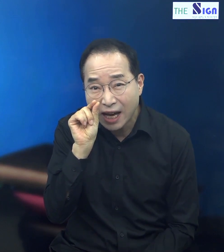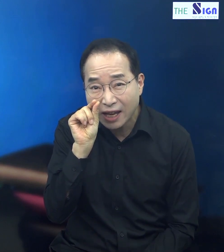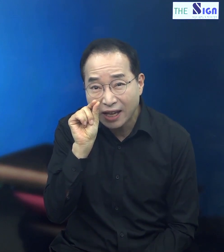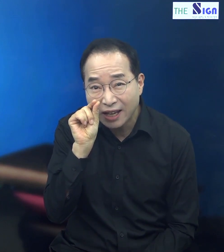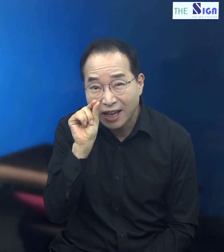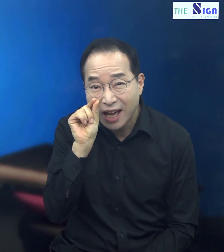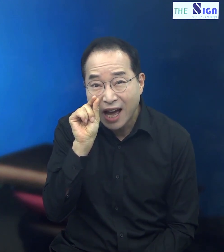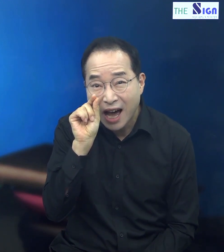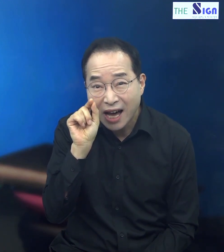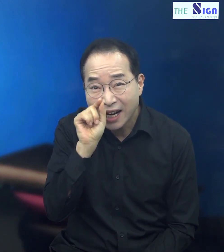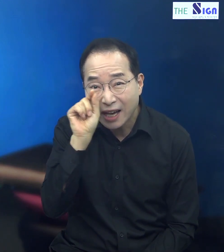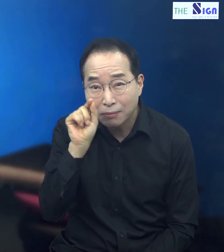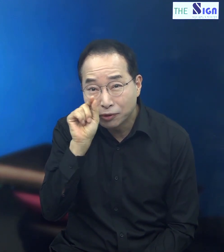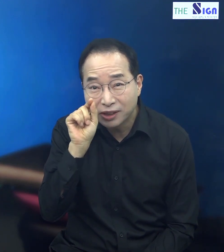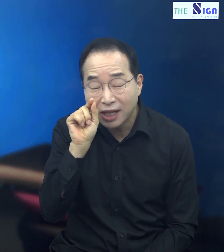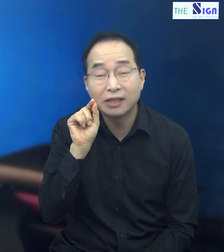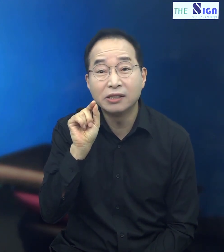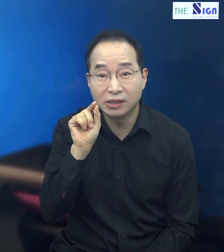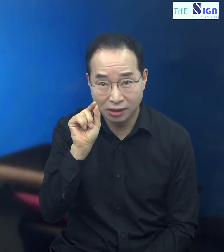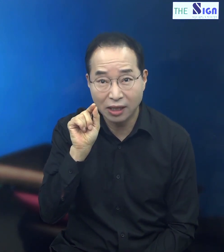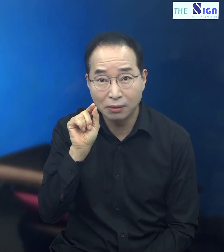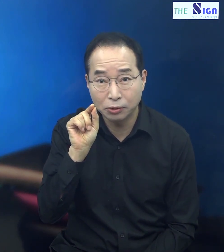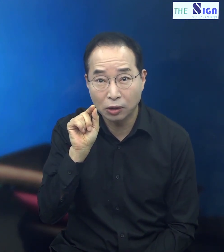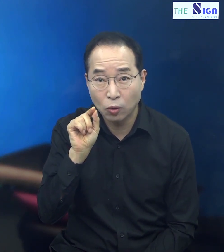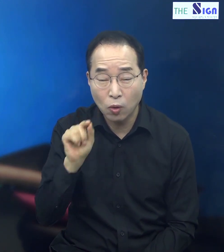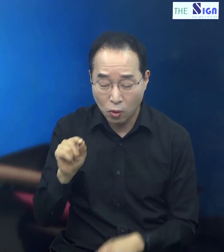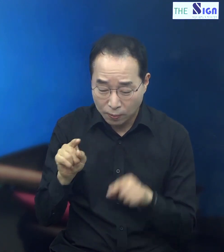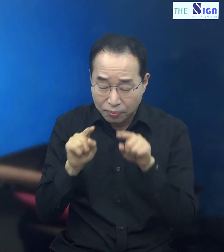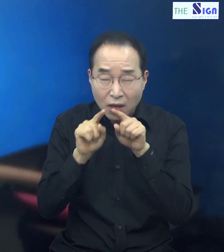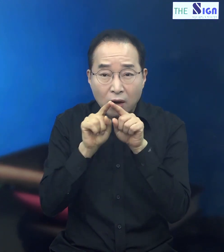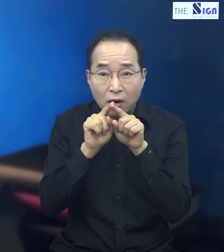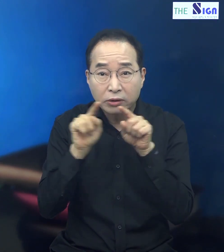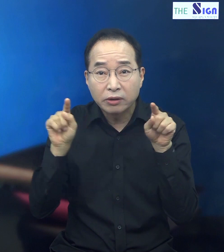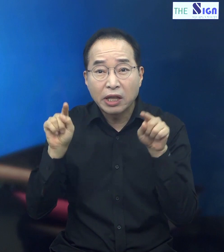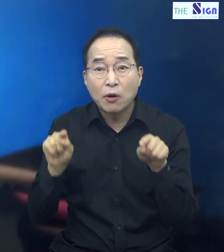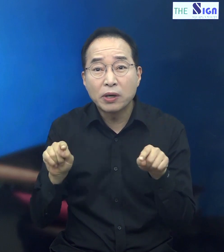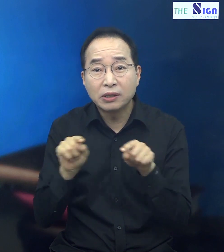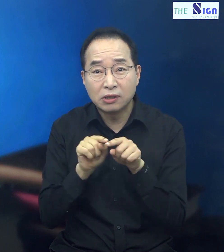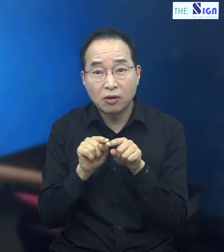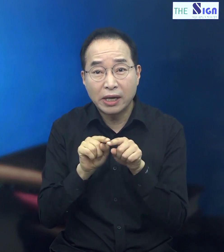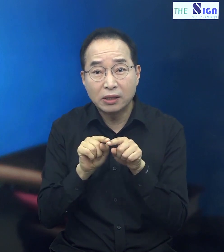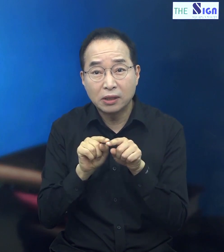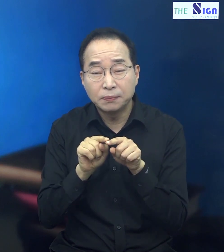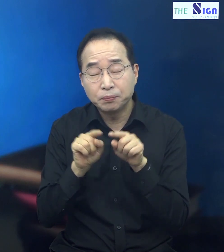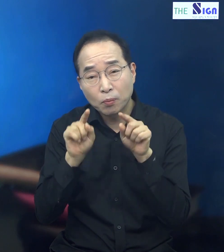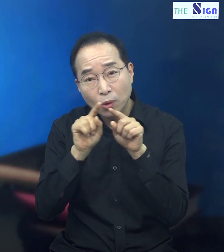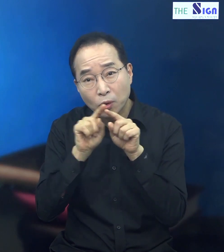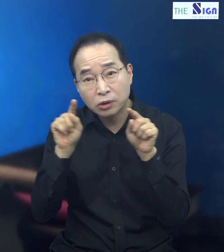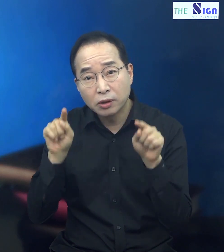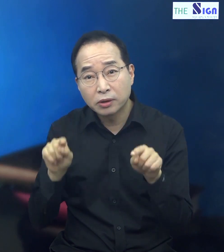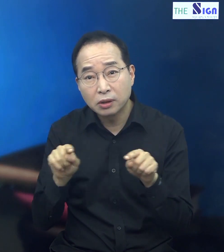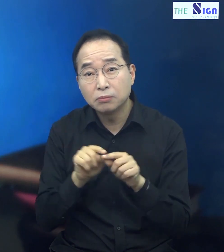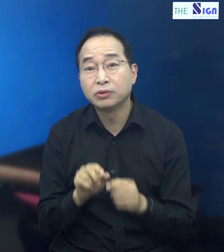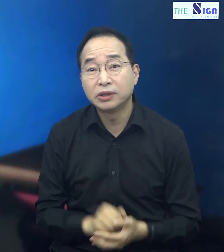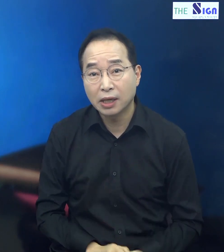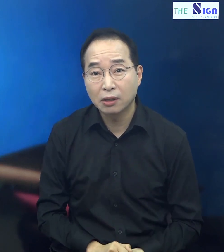하나의 문자를 뜻하기보다도 어떤 내용이 들어가 있는 그거를 문자라고